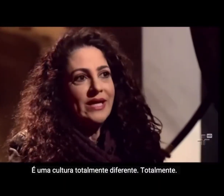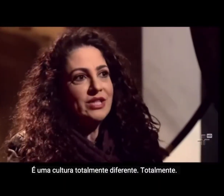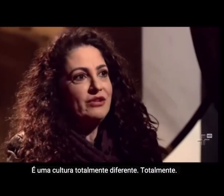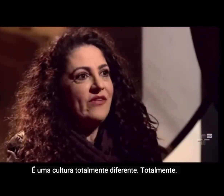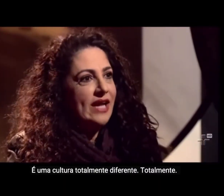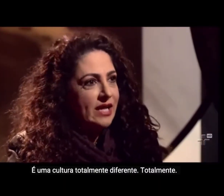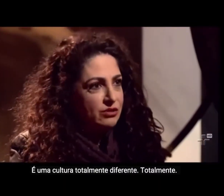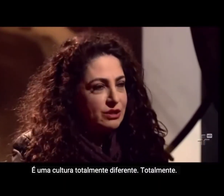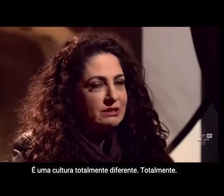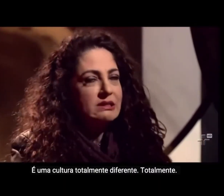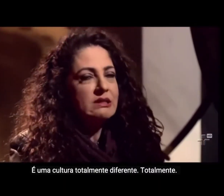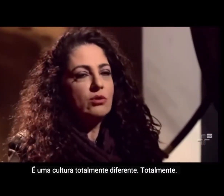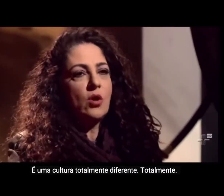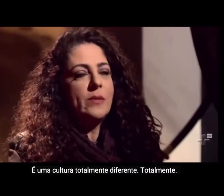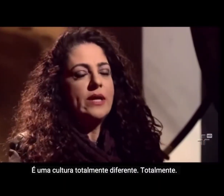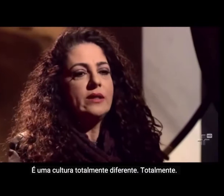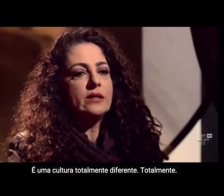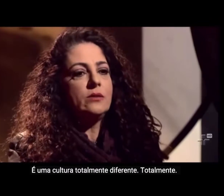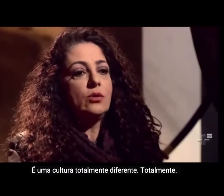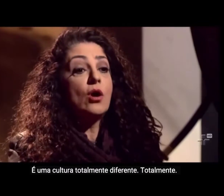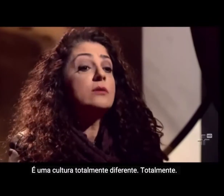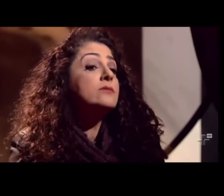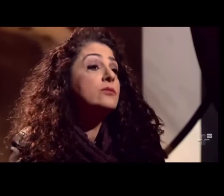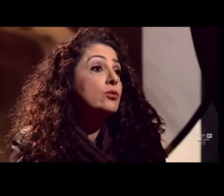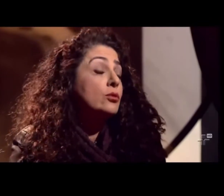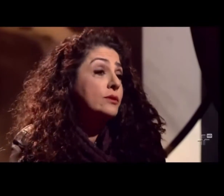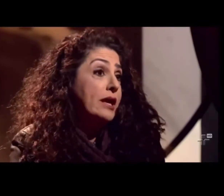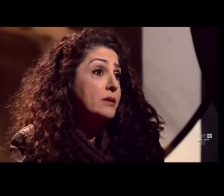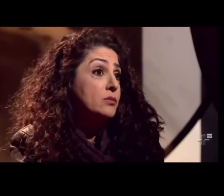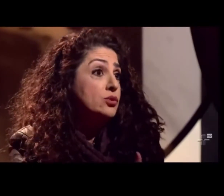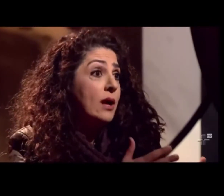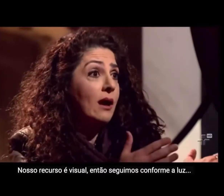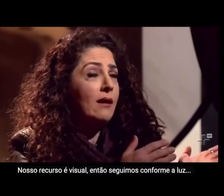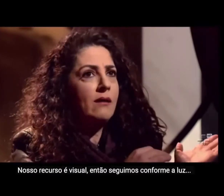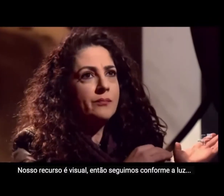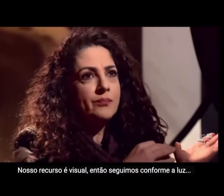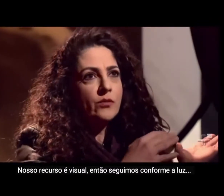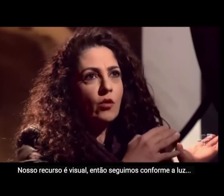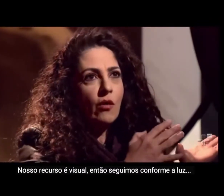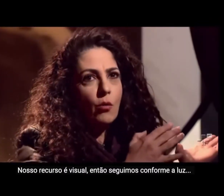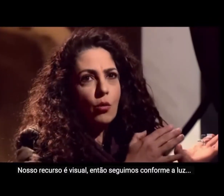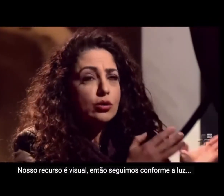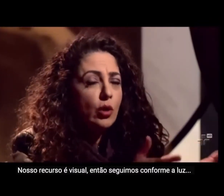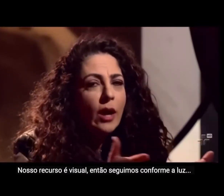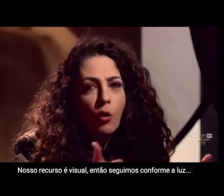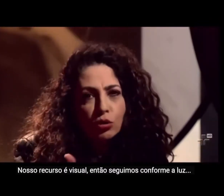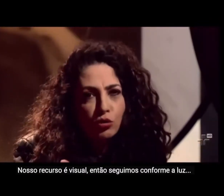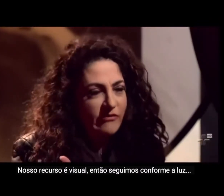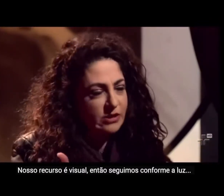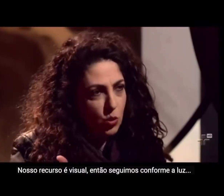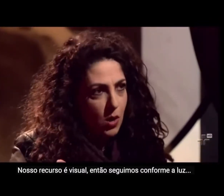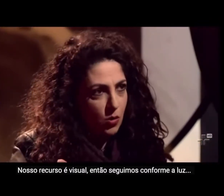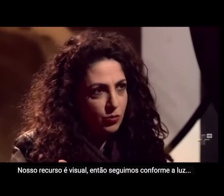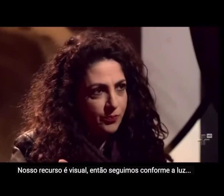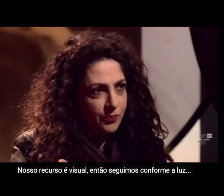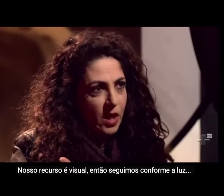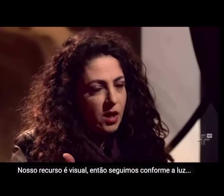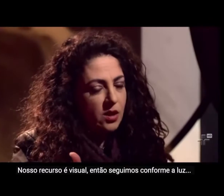totalmente diferente. Totalmente. Nós seguimos com o nosso recurso é visual.